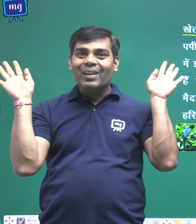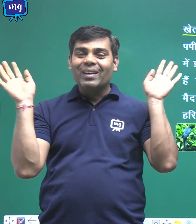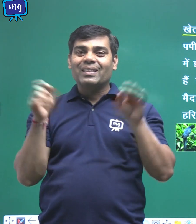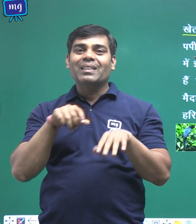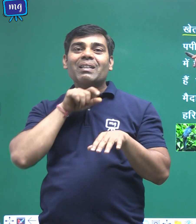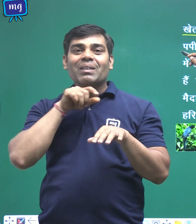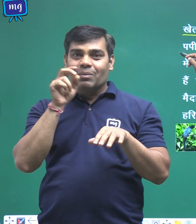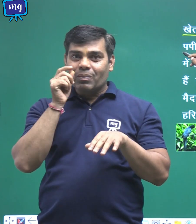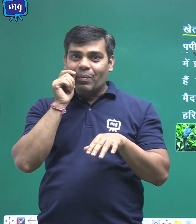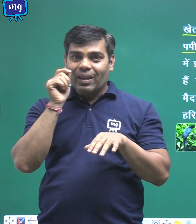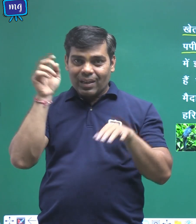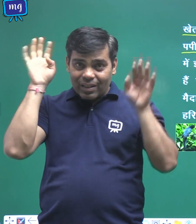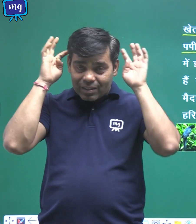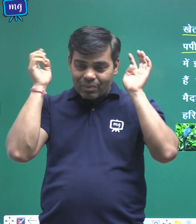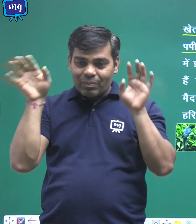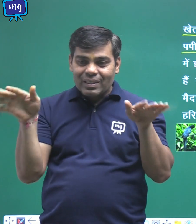पपीहे